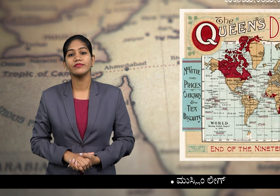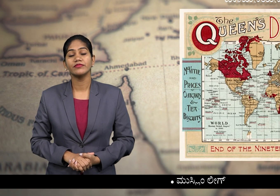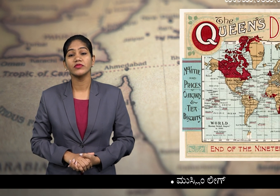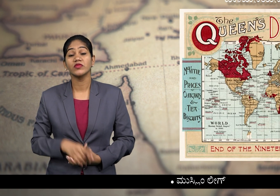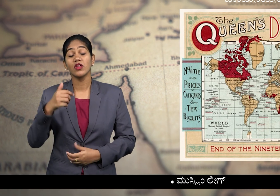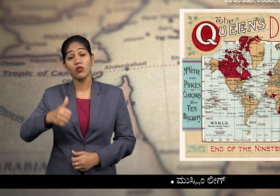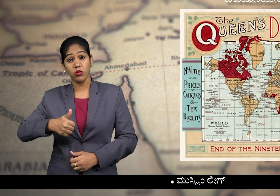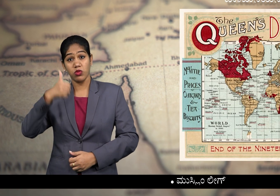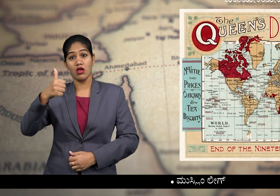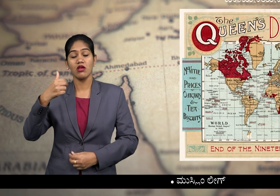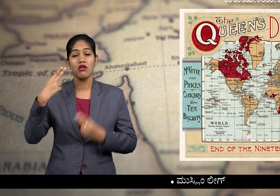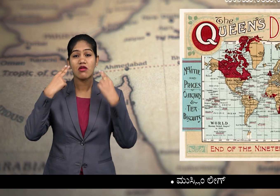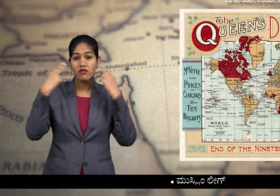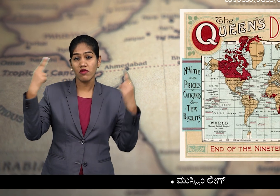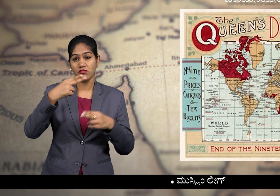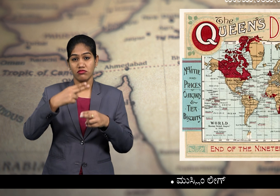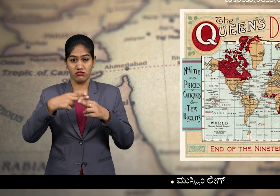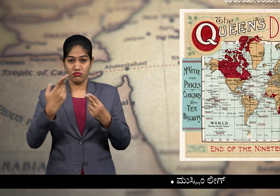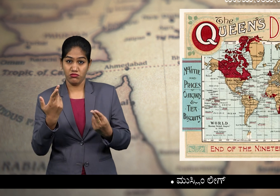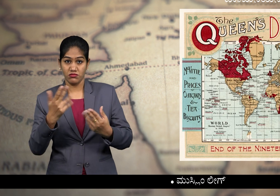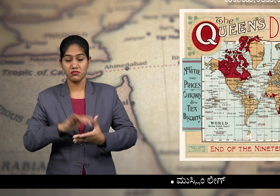ಡೊಮಿನಿಯನ್ ಸ್ಥಿತಿ.